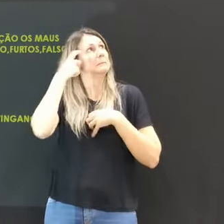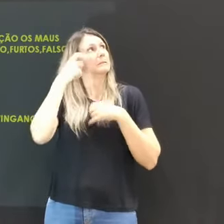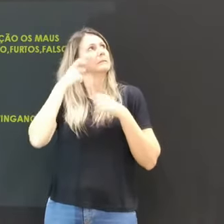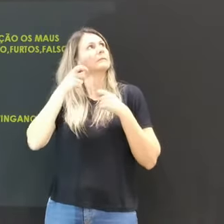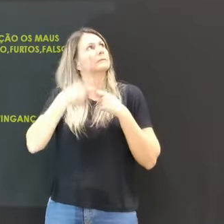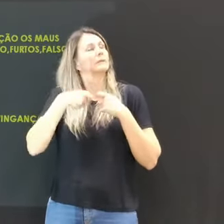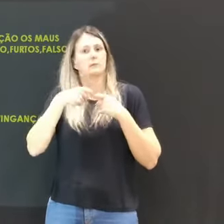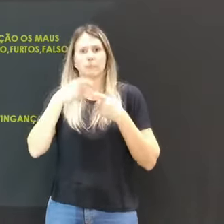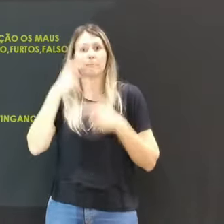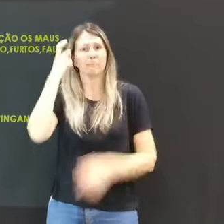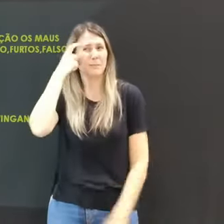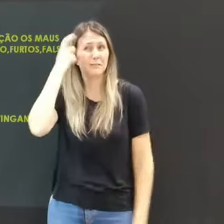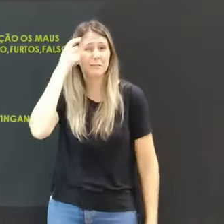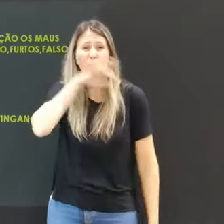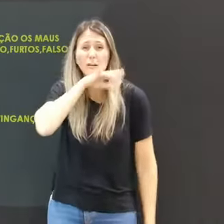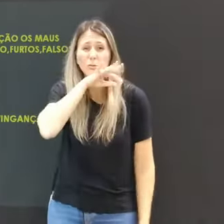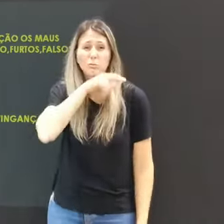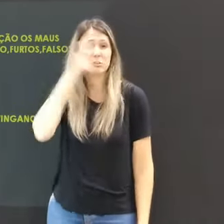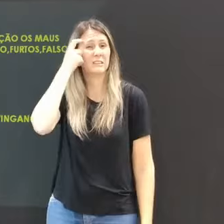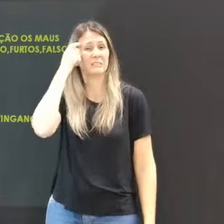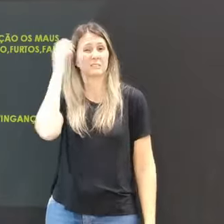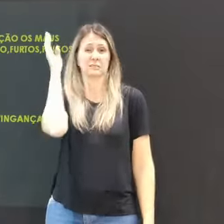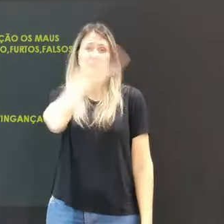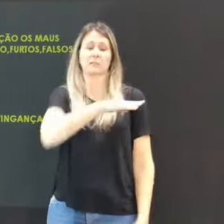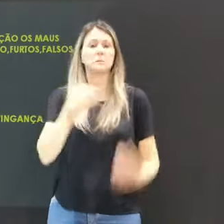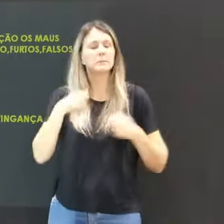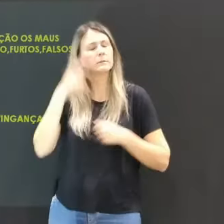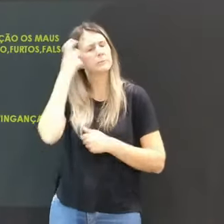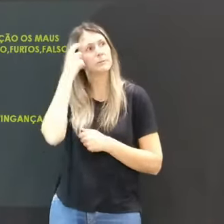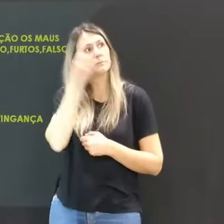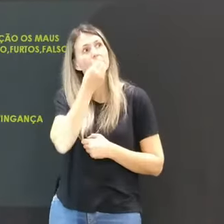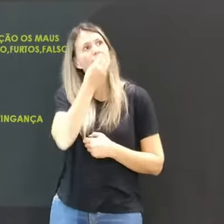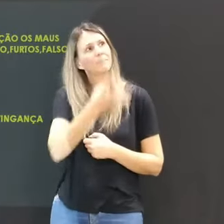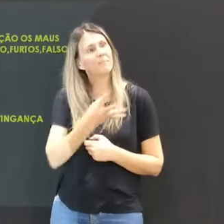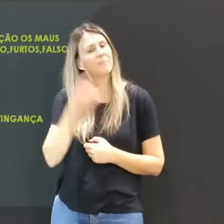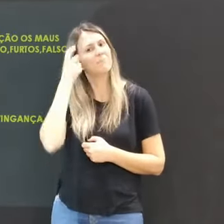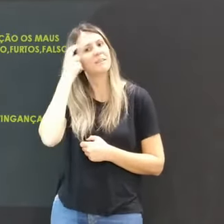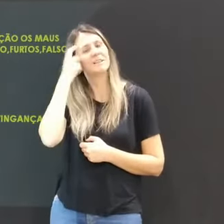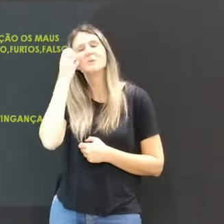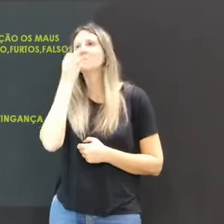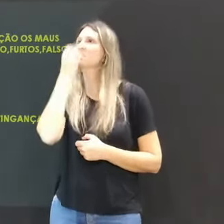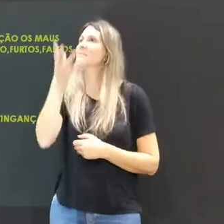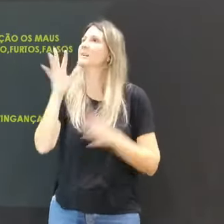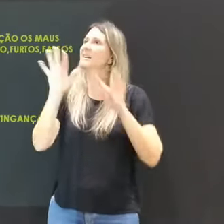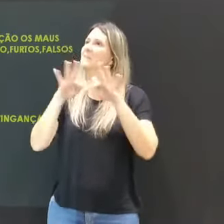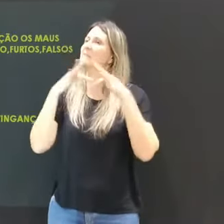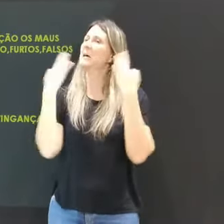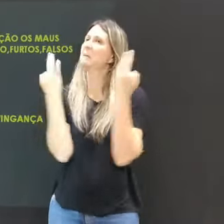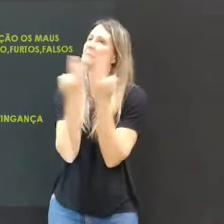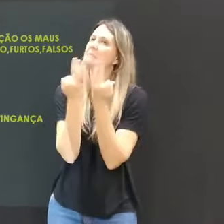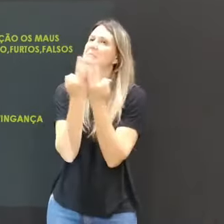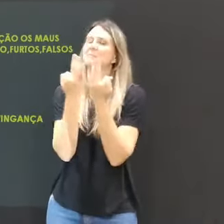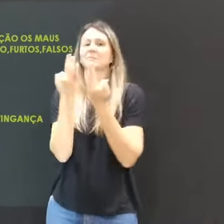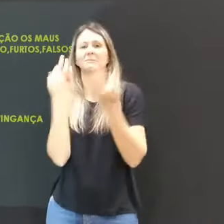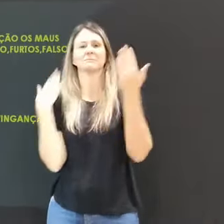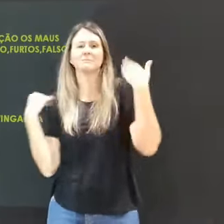procurando imagens sobre sexo. A mente fica confusa. Tem que pensar coisas boas, coisas com a família,